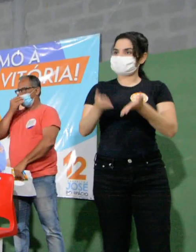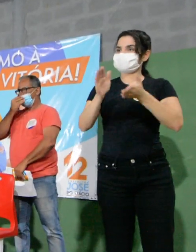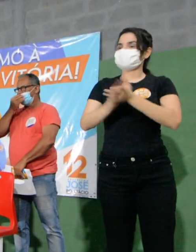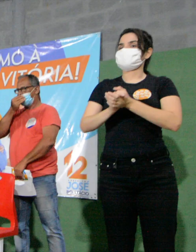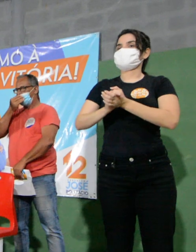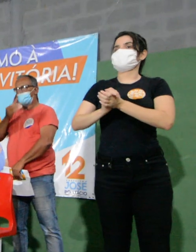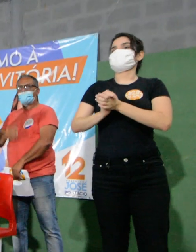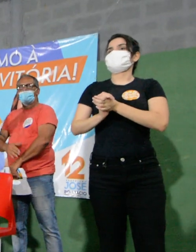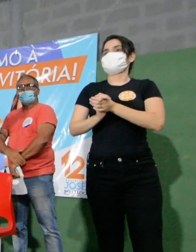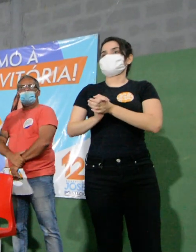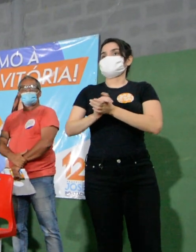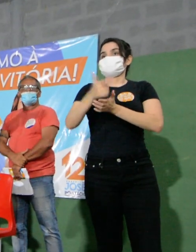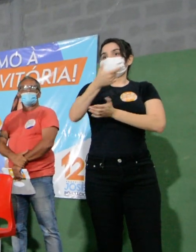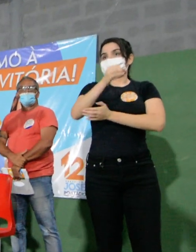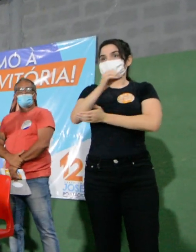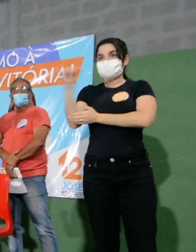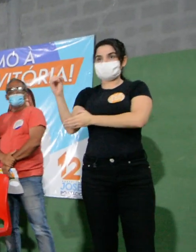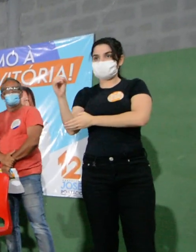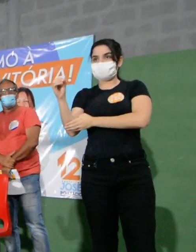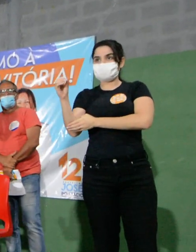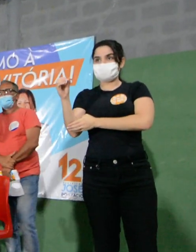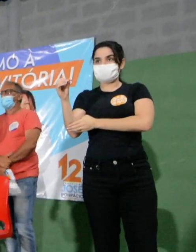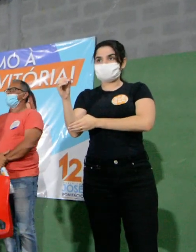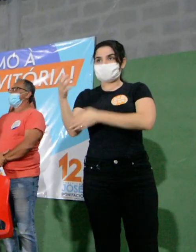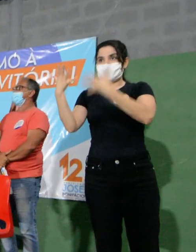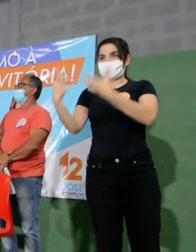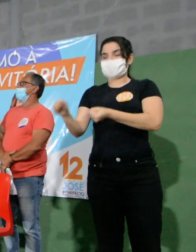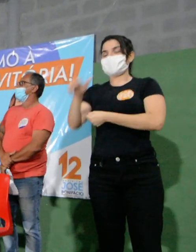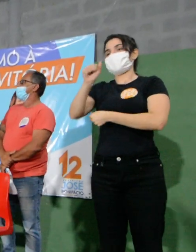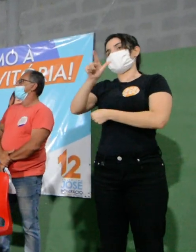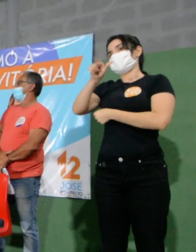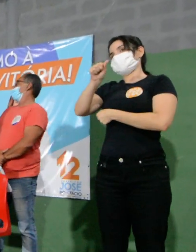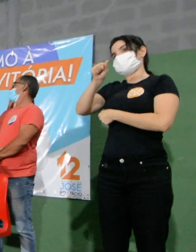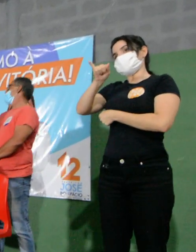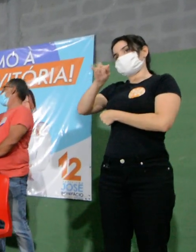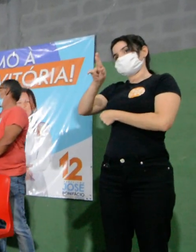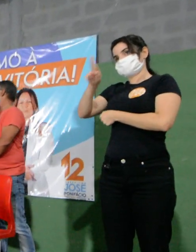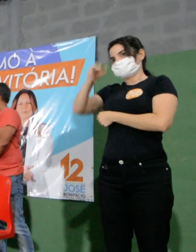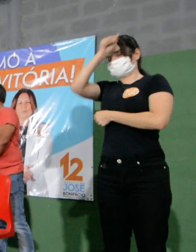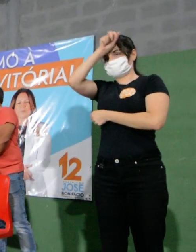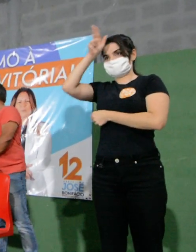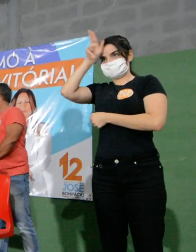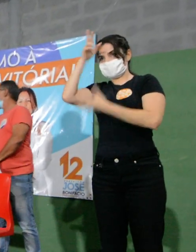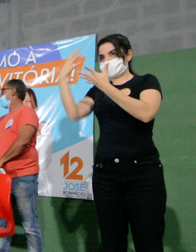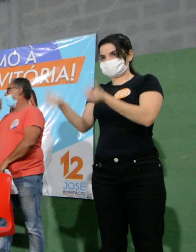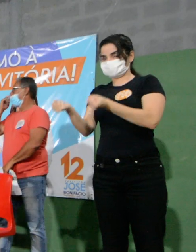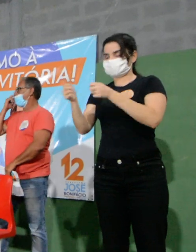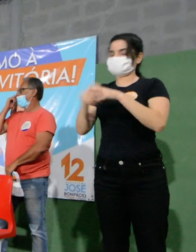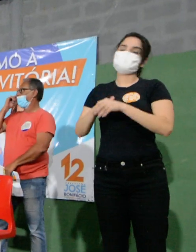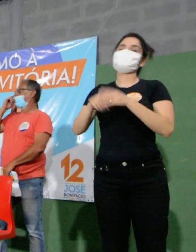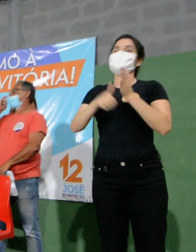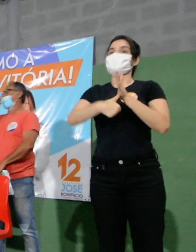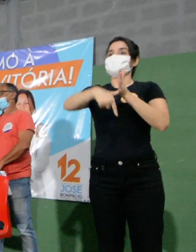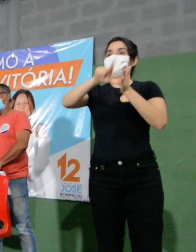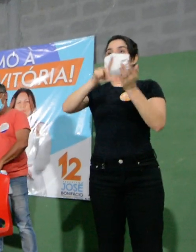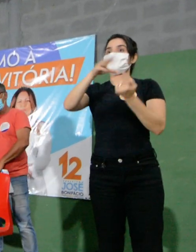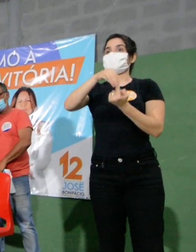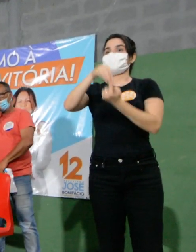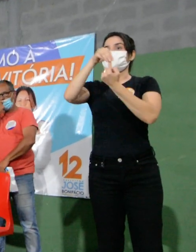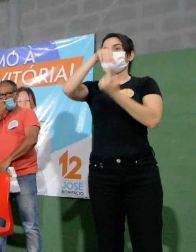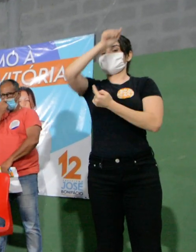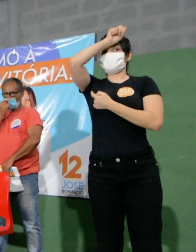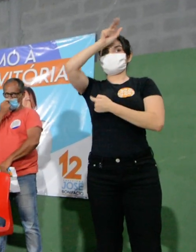ano seguinte entrou o alai Correa antes de alai Correa o único